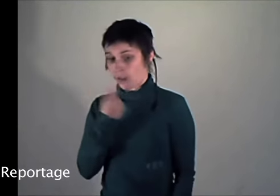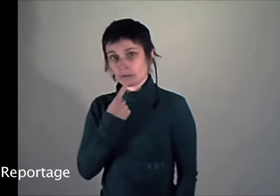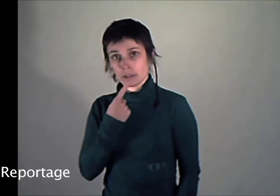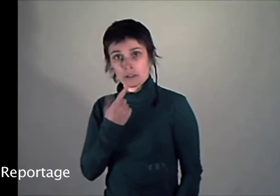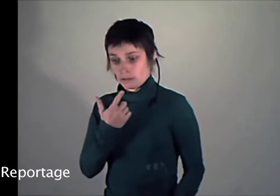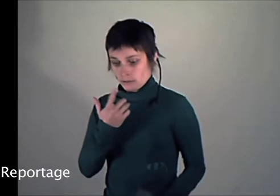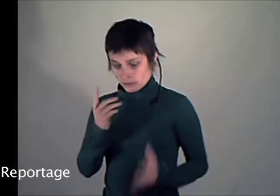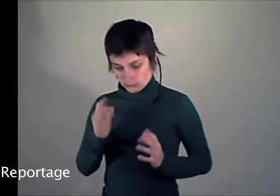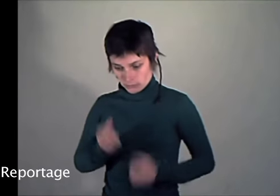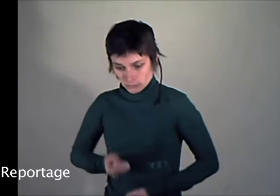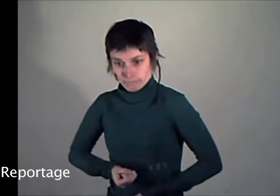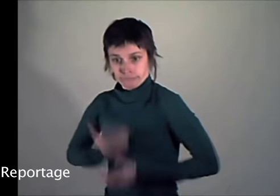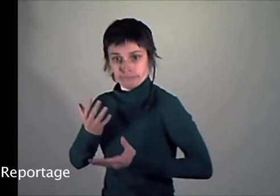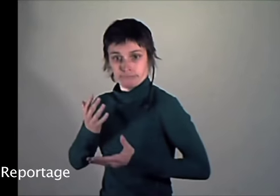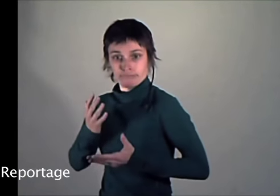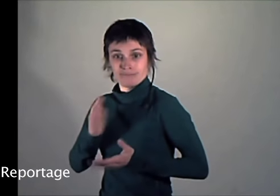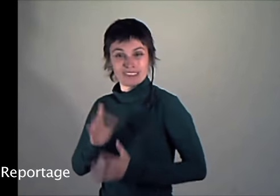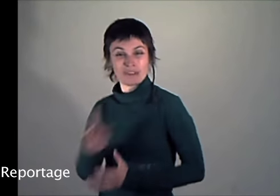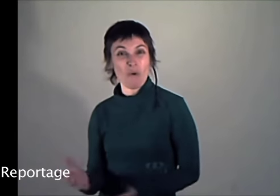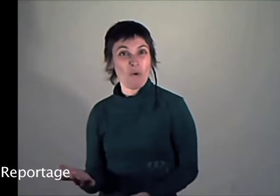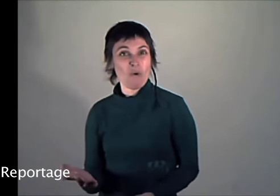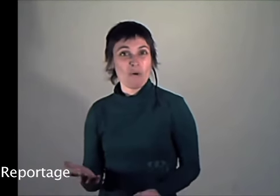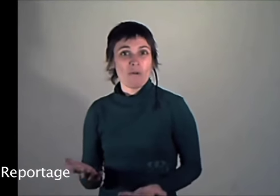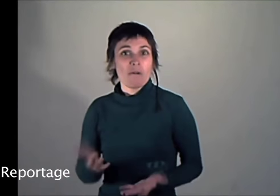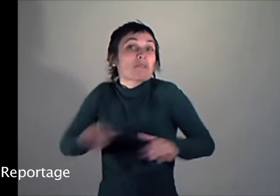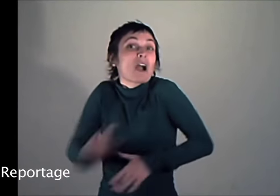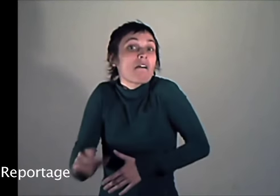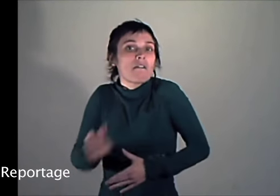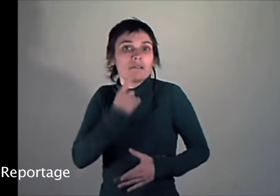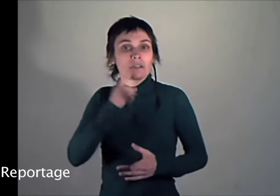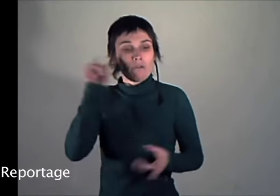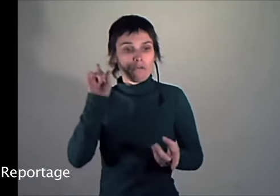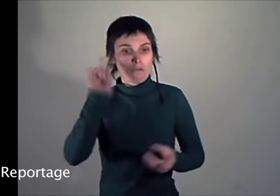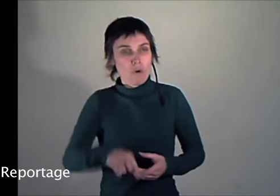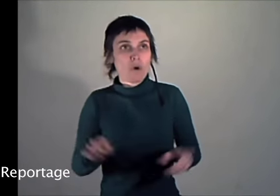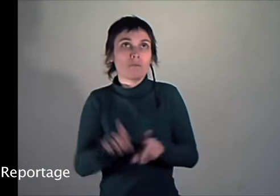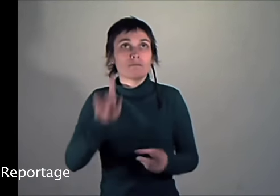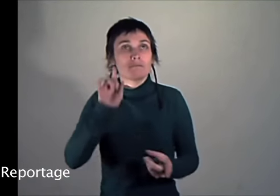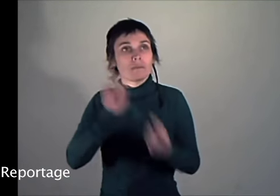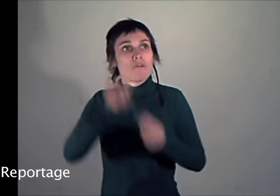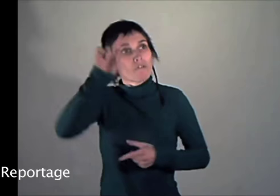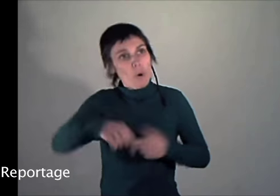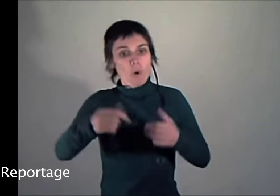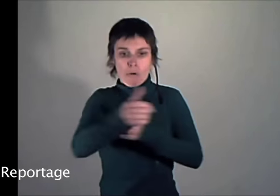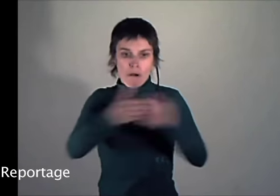coup la langue des signes émerge. Faut qu'il y ait une rencontre entre deux sourds. Parce que si on est tout